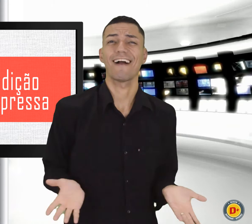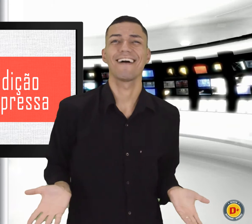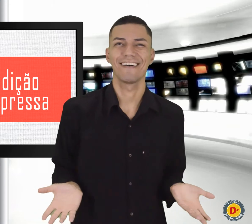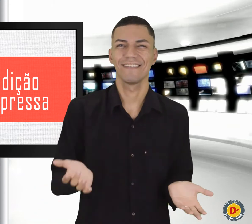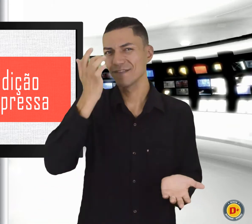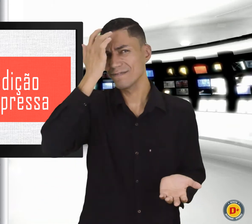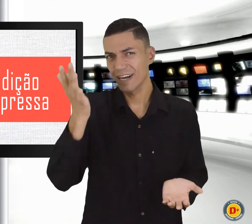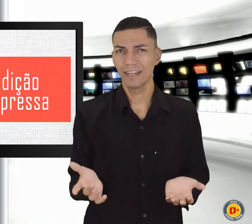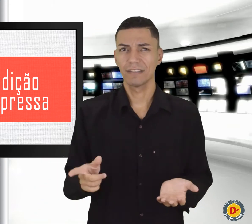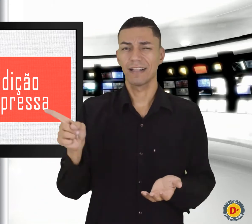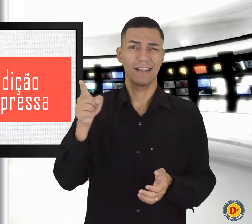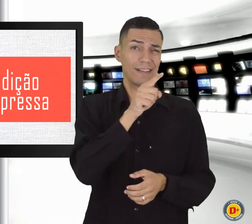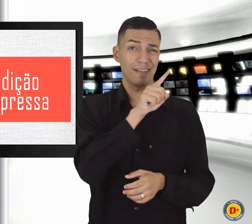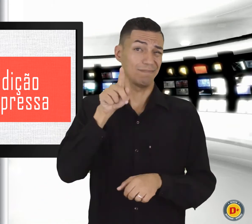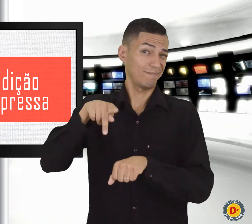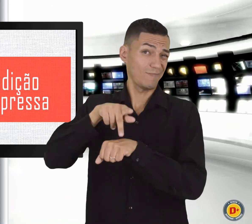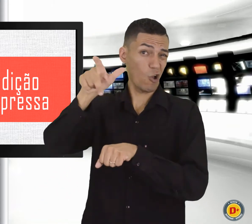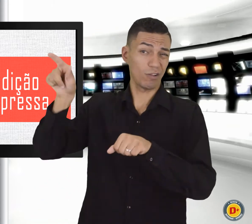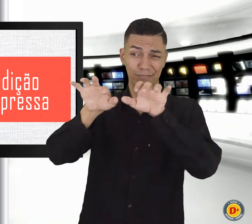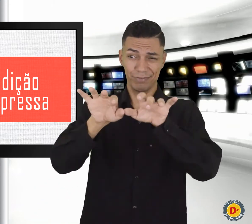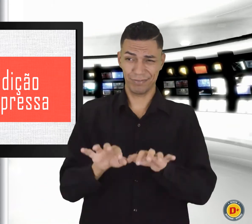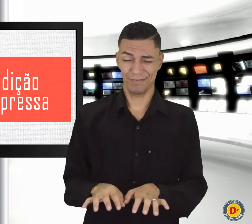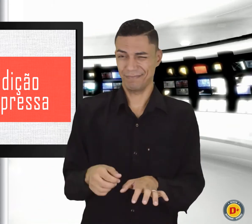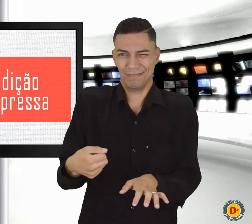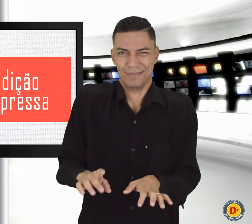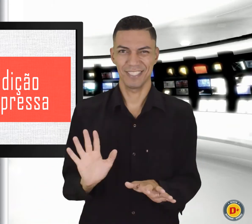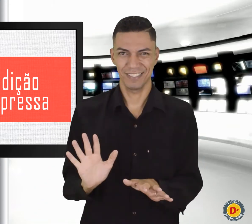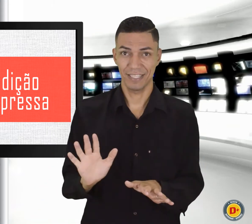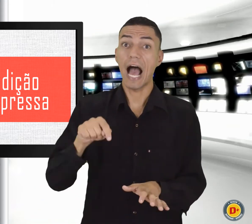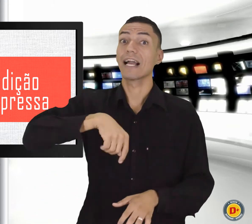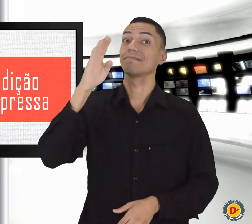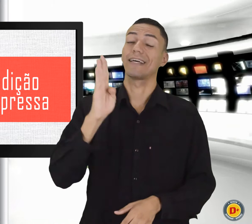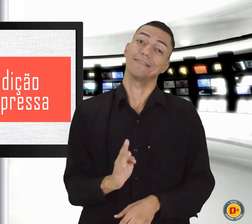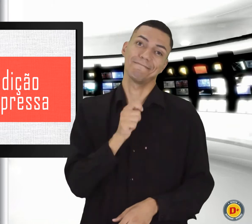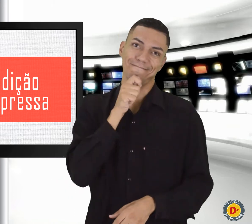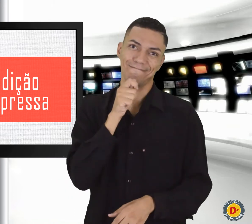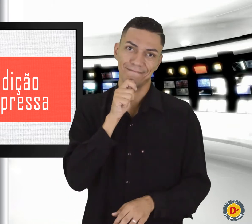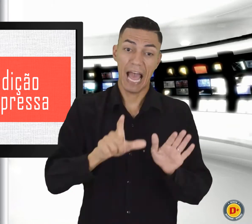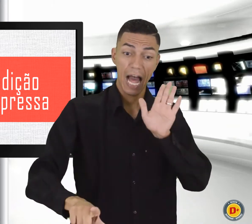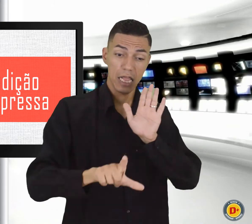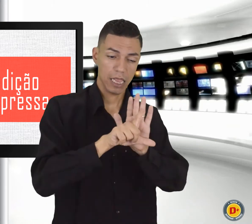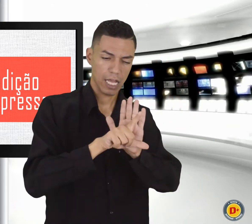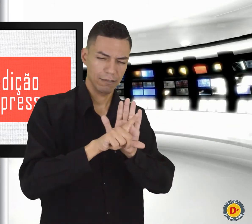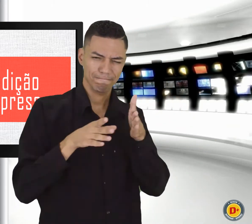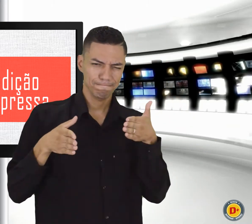Brasil ainda não existe uma legislação específica sobre o emprego apoiado, não temos